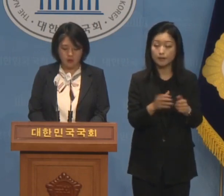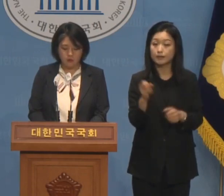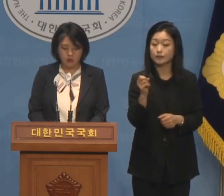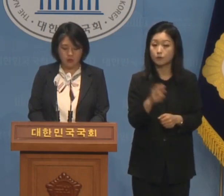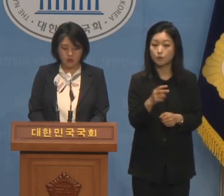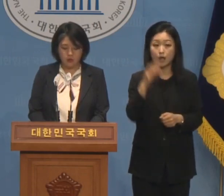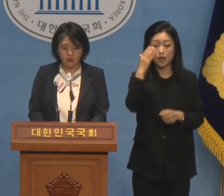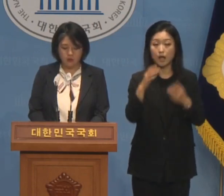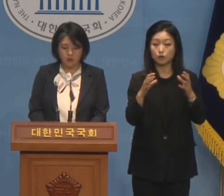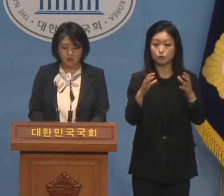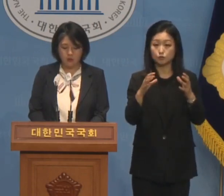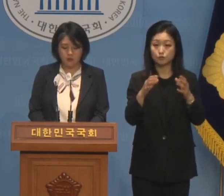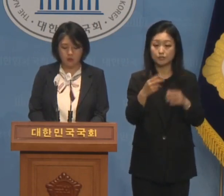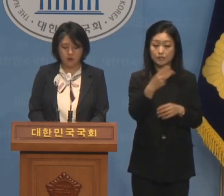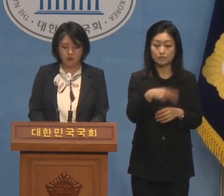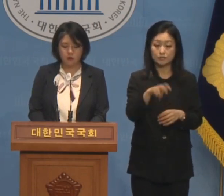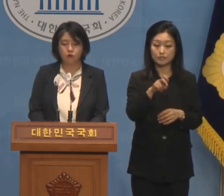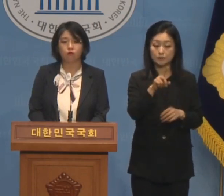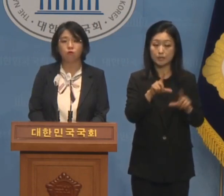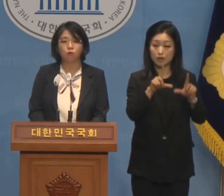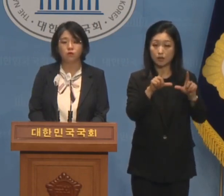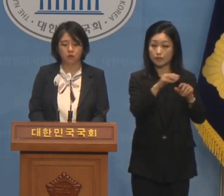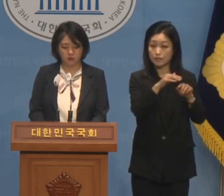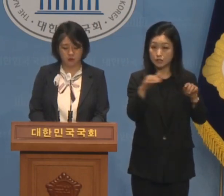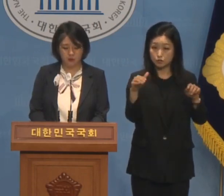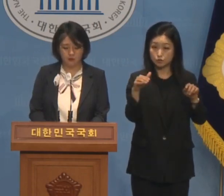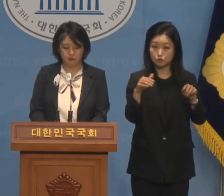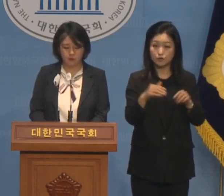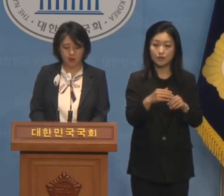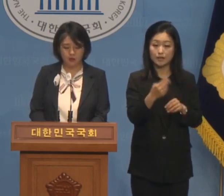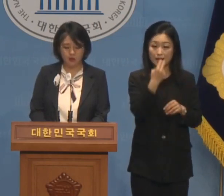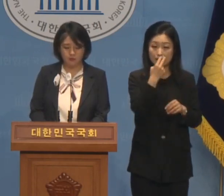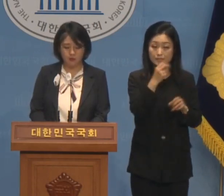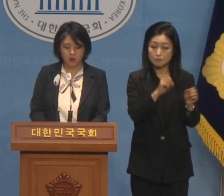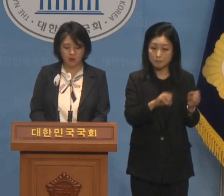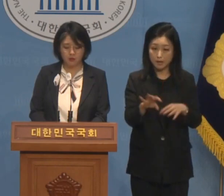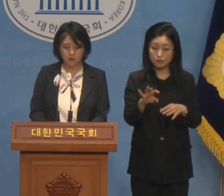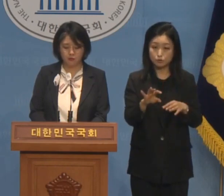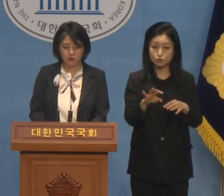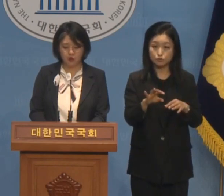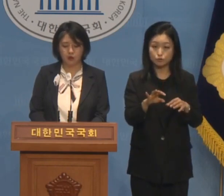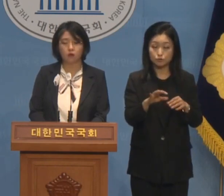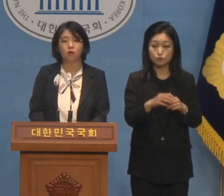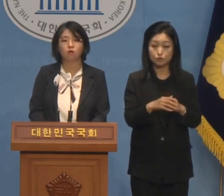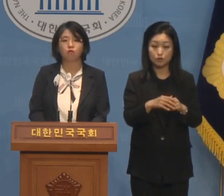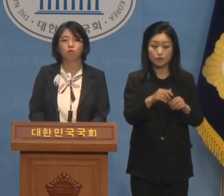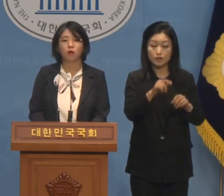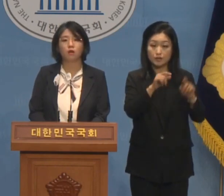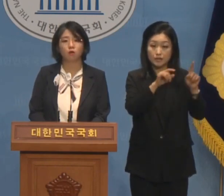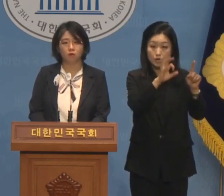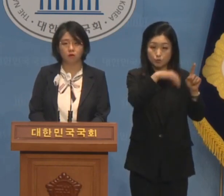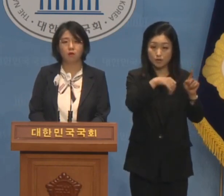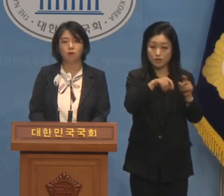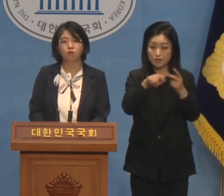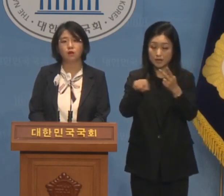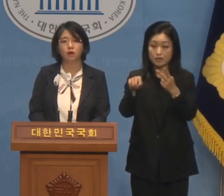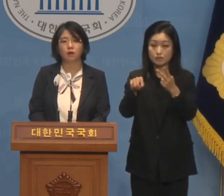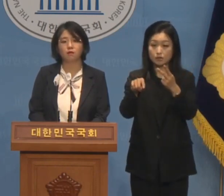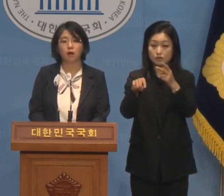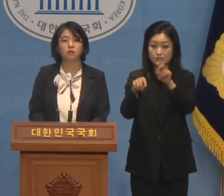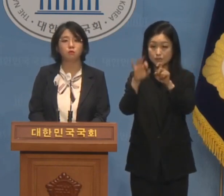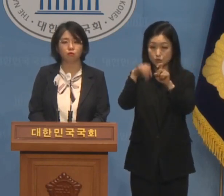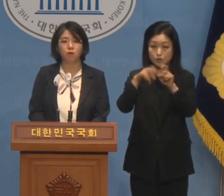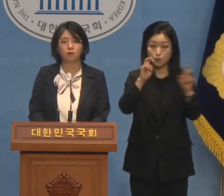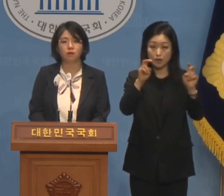더군다나 우리나라는 2021년 기준 온실가스 배출 상위 10개 기업 배출량이 국가 전체